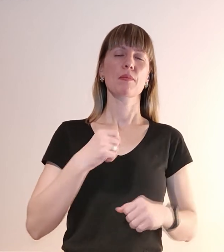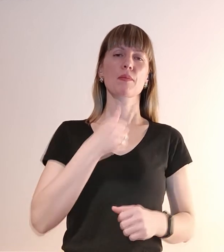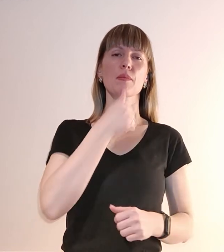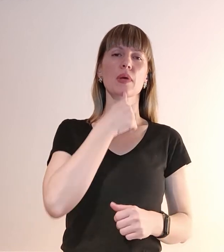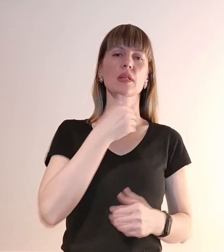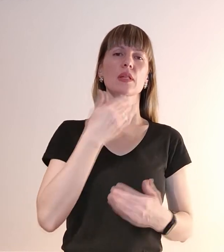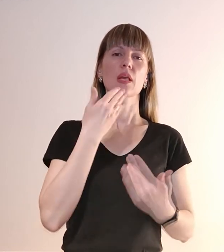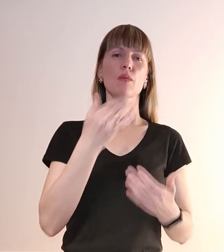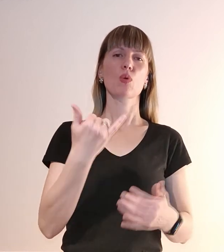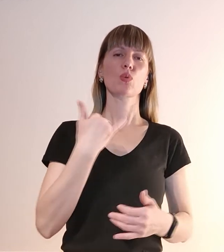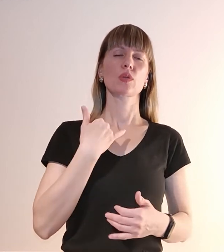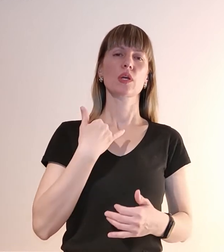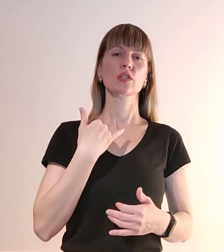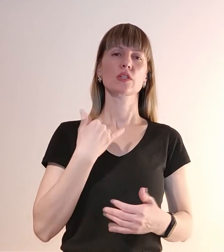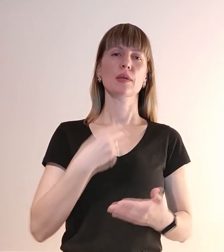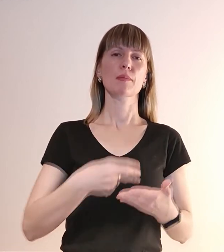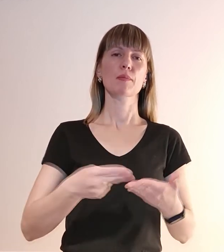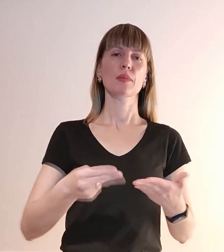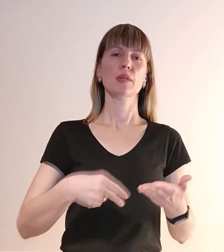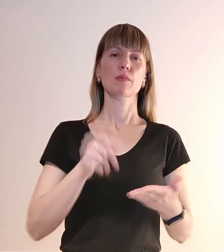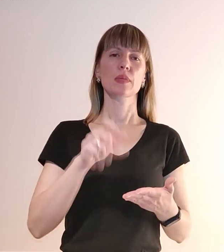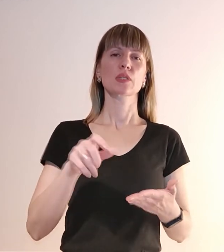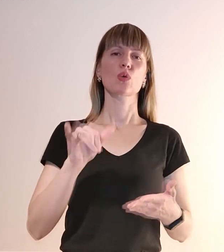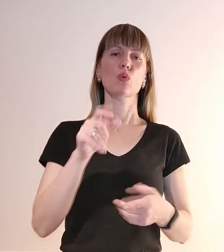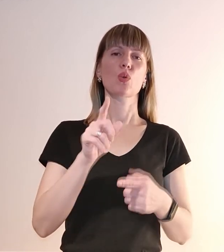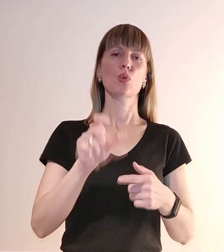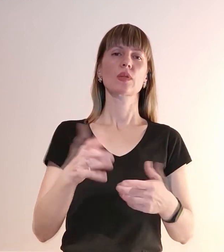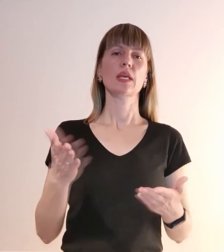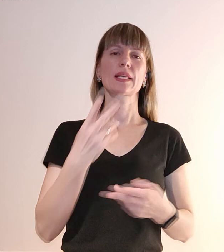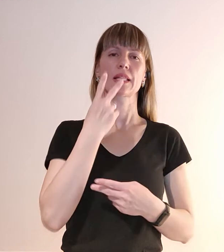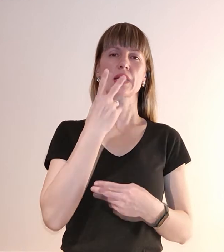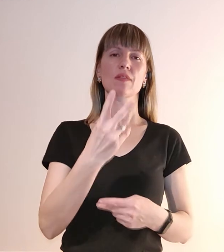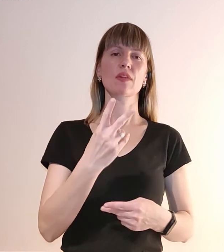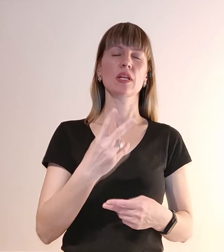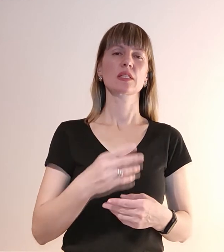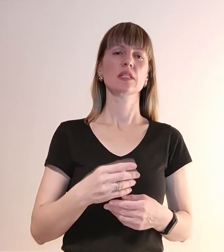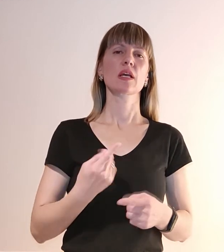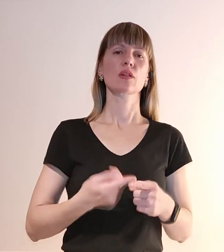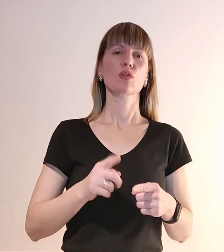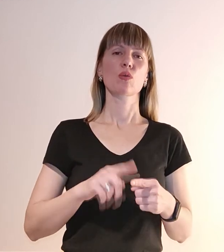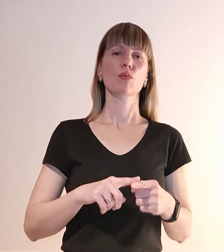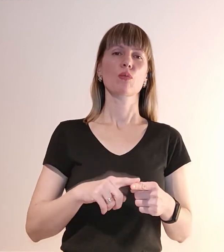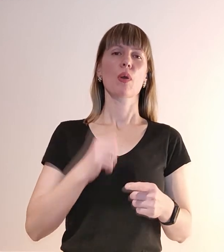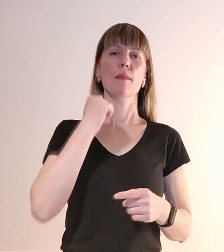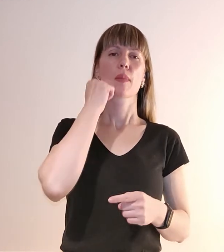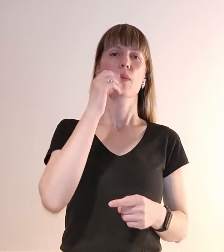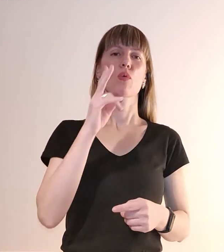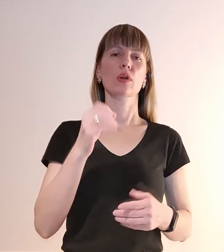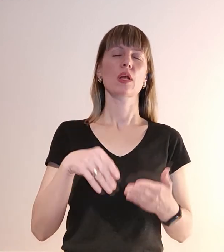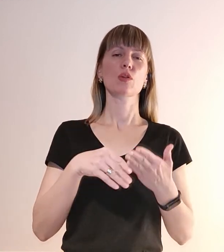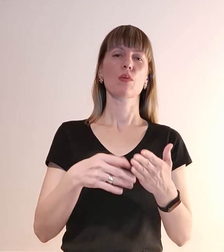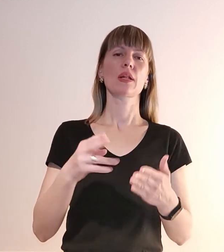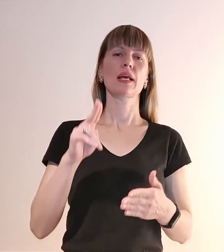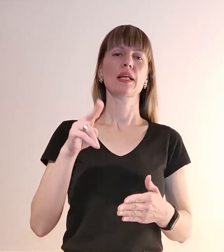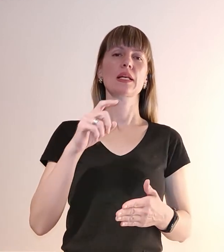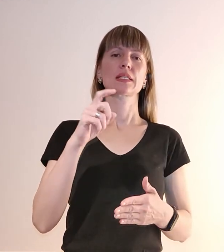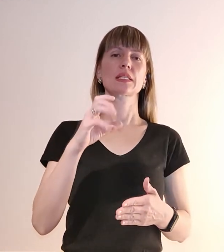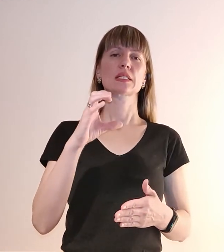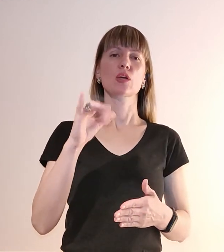підписників або людей, які в пітлицях. Тому «Бабурка. Допомога для ЗСУ» — це наша група в